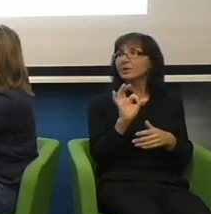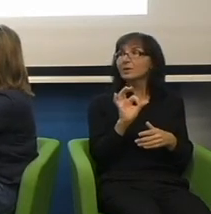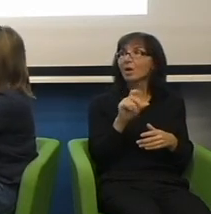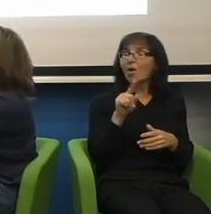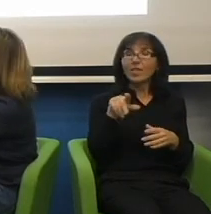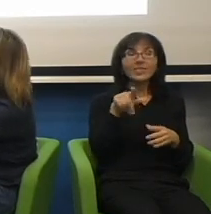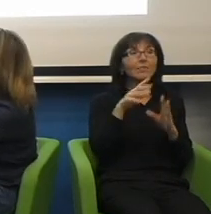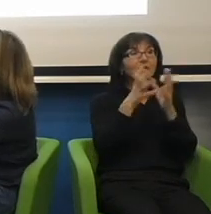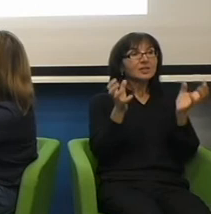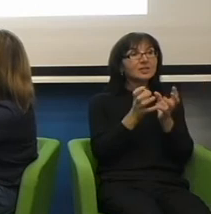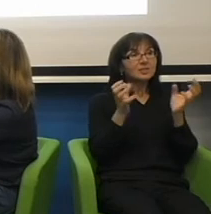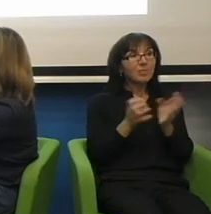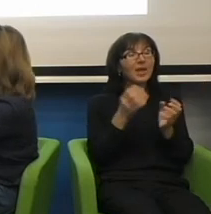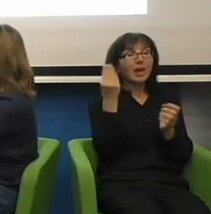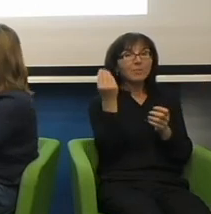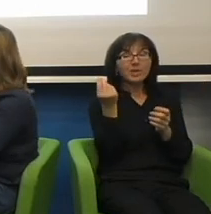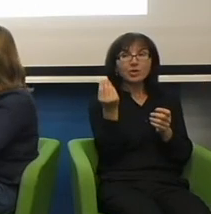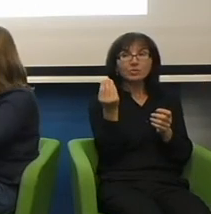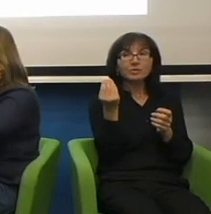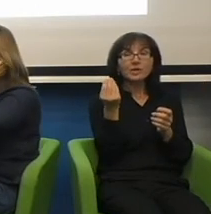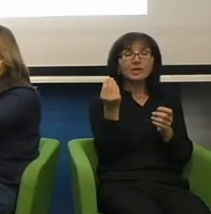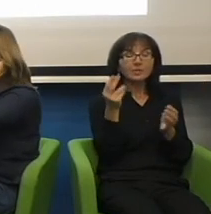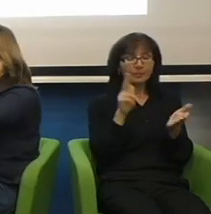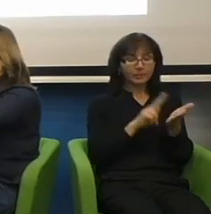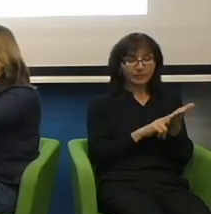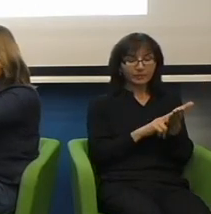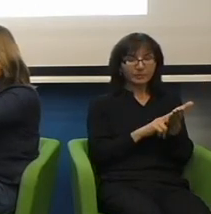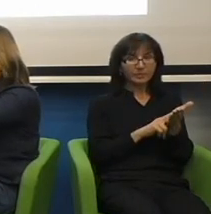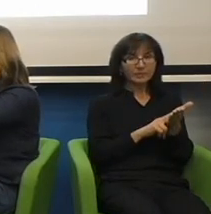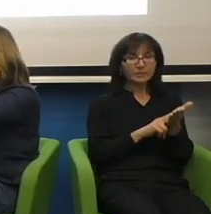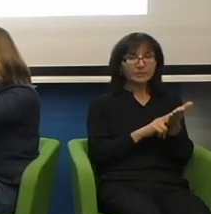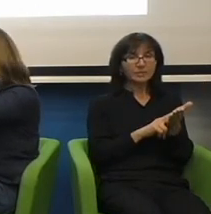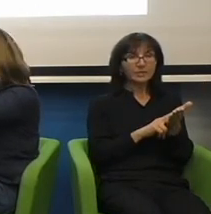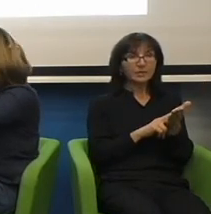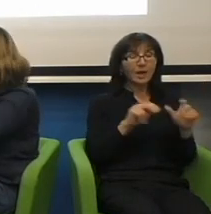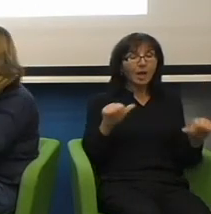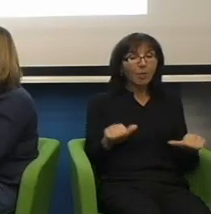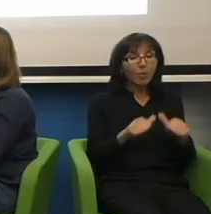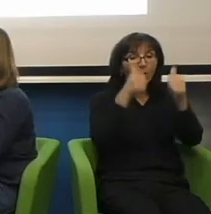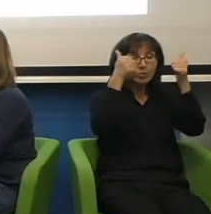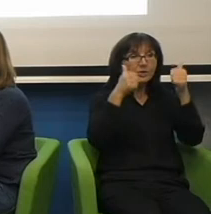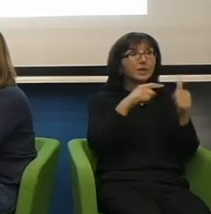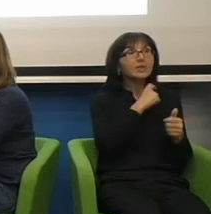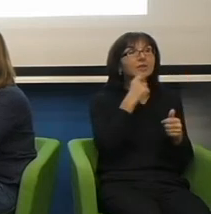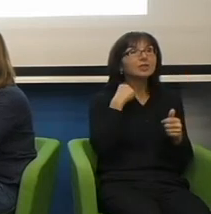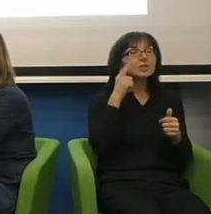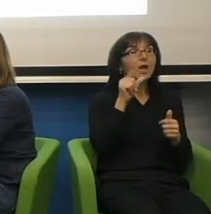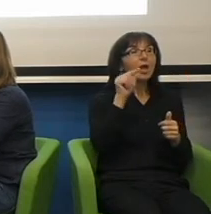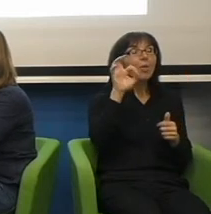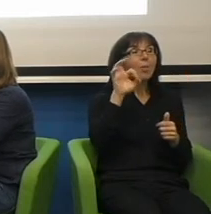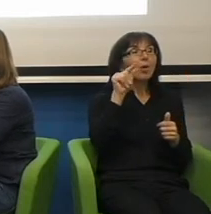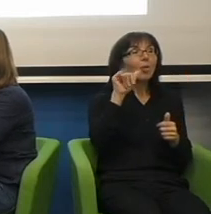pieniądze zbiera też, powiedzmy, prawda? Tak, ona zbiera tam pieniądze na pomnik księdza Popiełuszki. Co jest